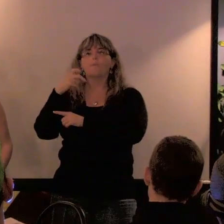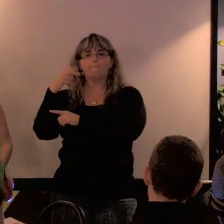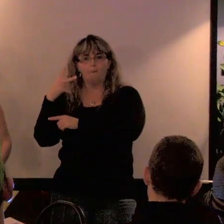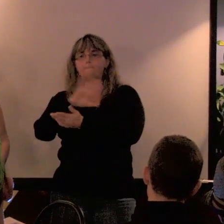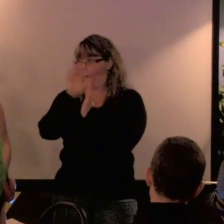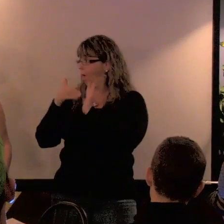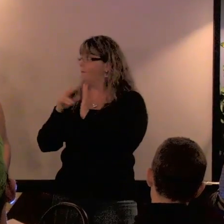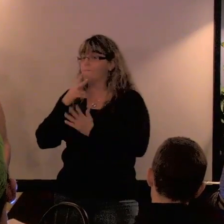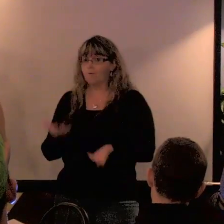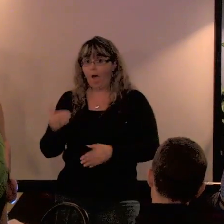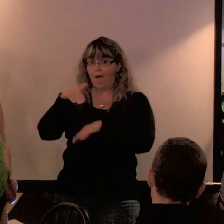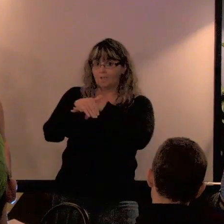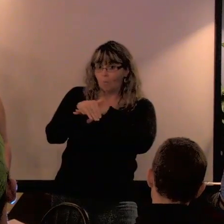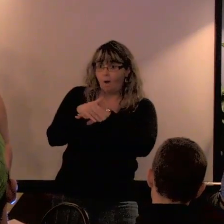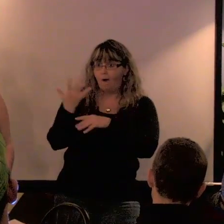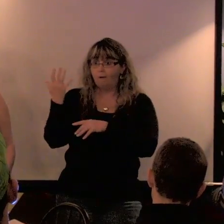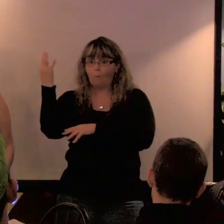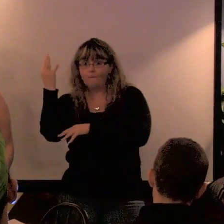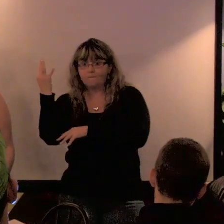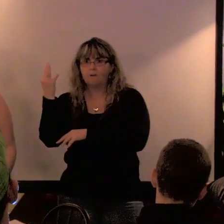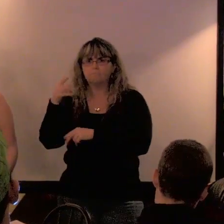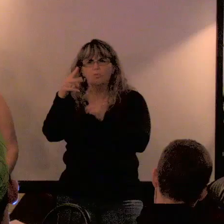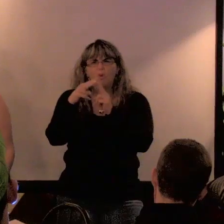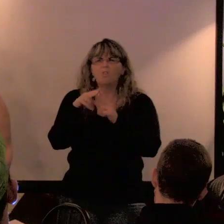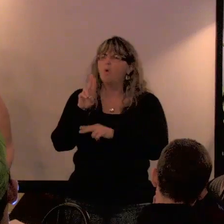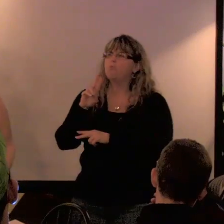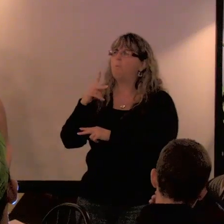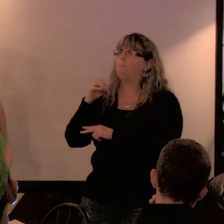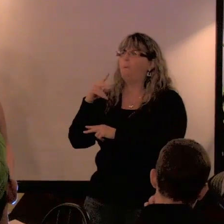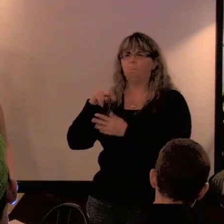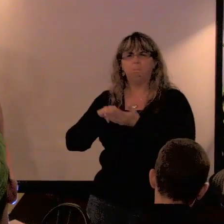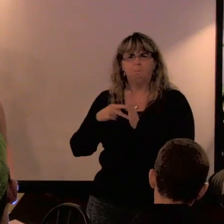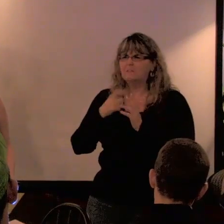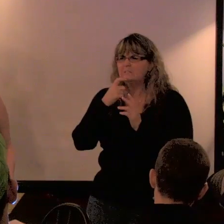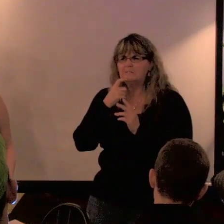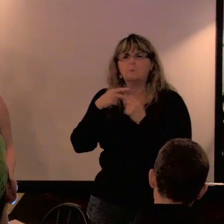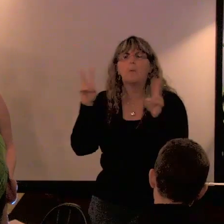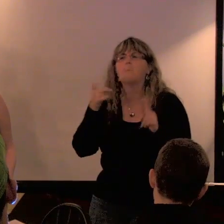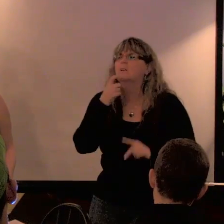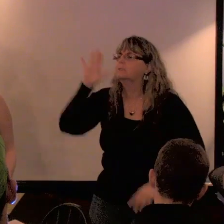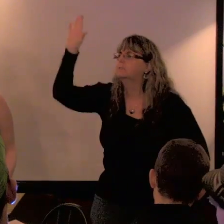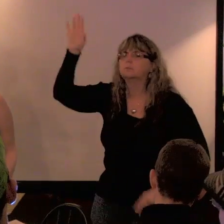secours ce soir. Je ne sais pas si tout le monde connaît le pop. S'il y en a qui ne connaissent pas le pop, juste levez la main.